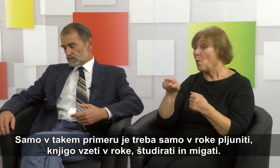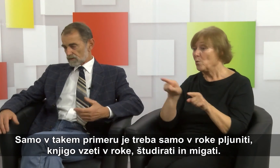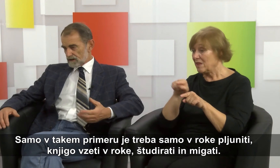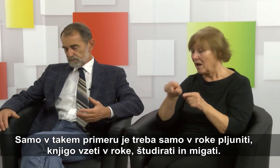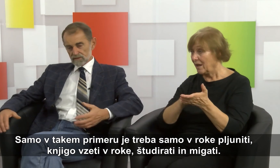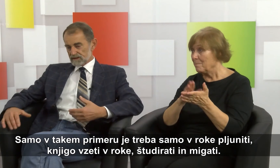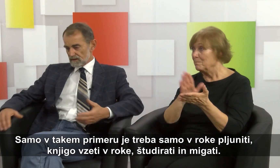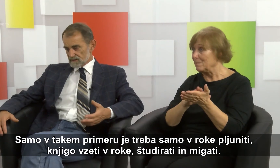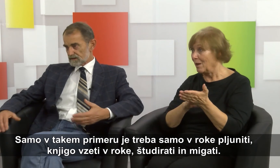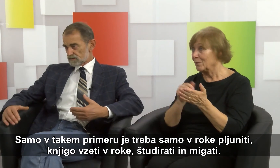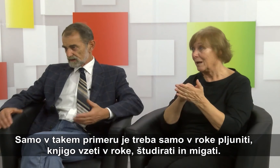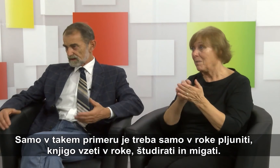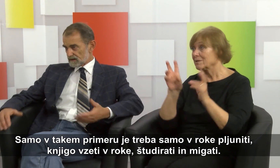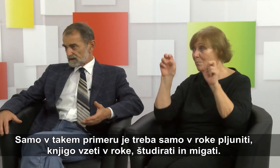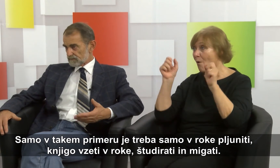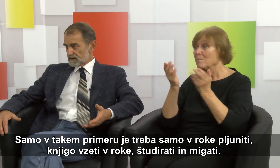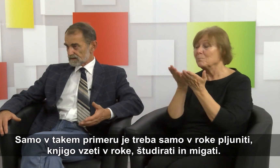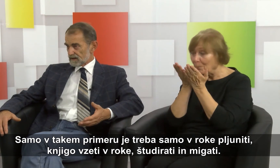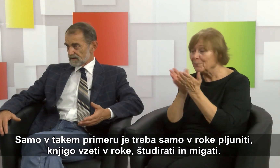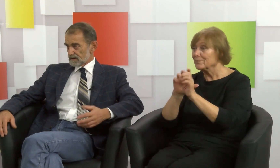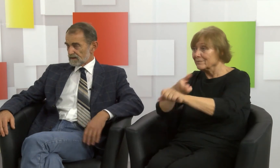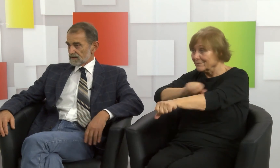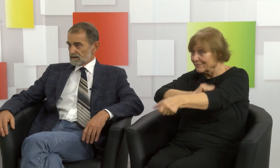v roke plunt knjigo vzeti, študirati, delati, migati, ne.